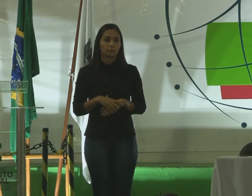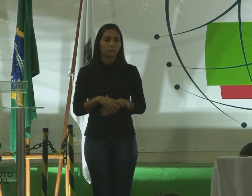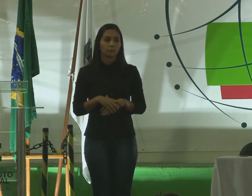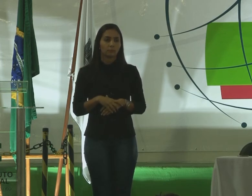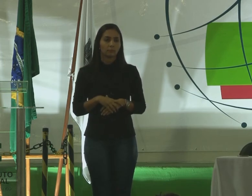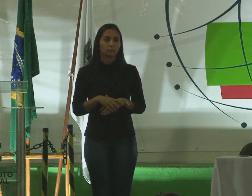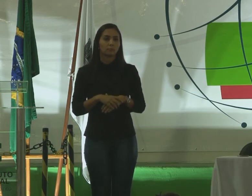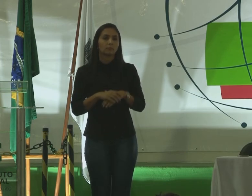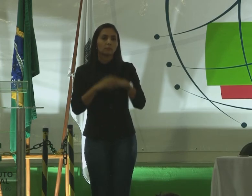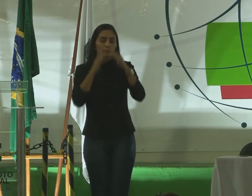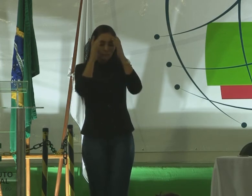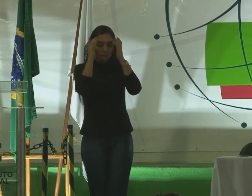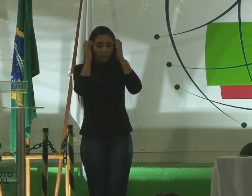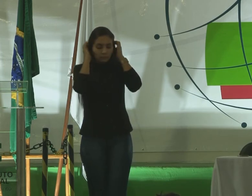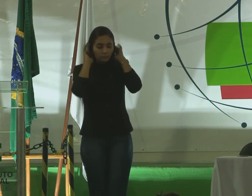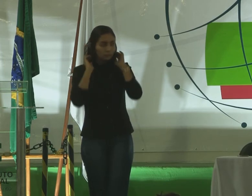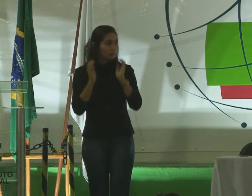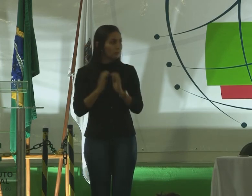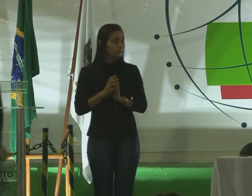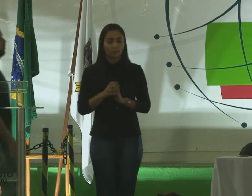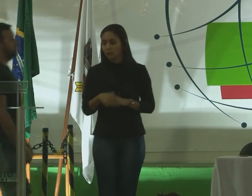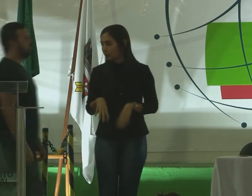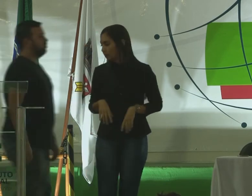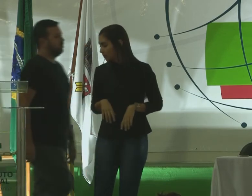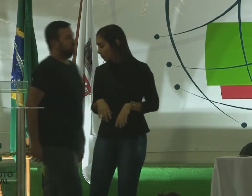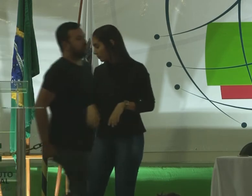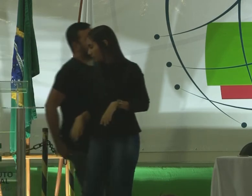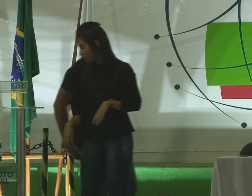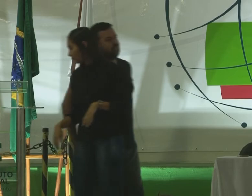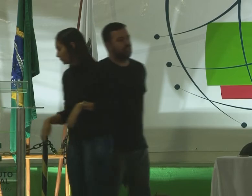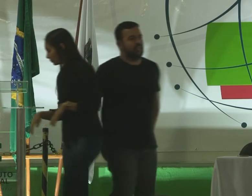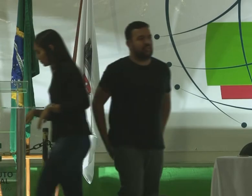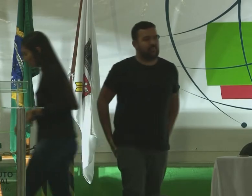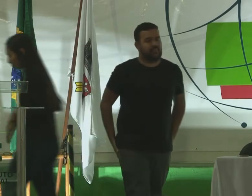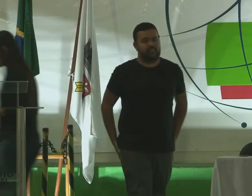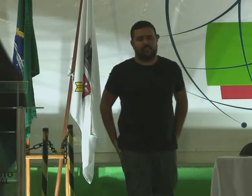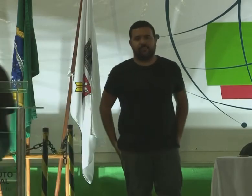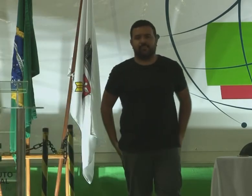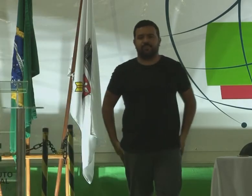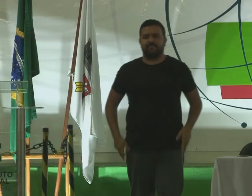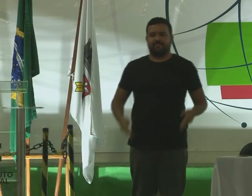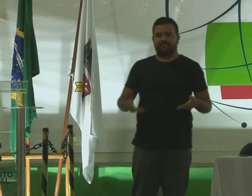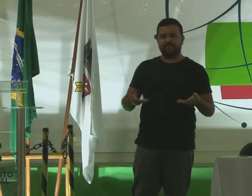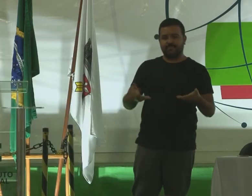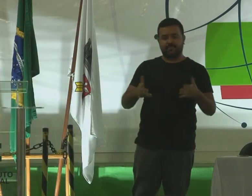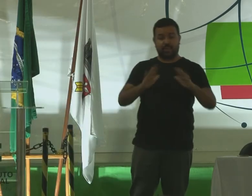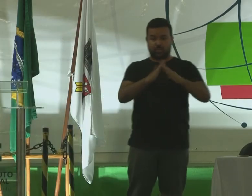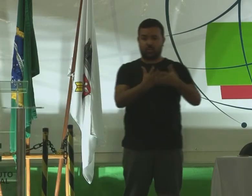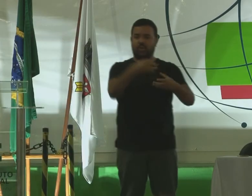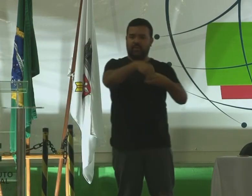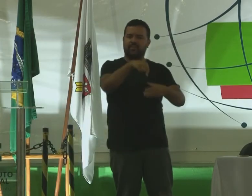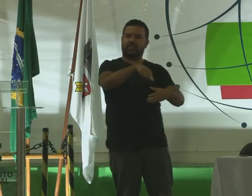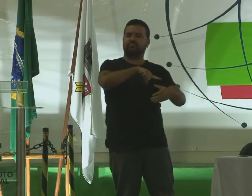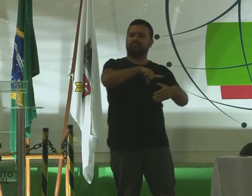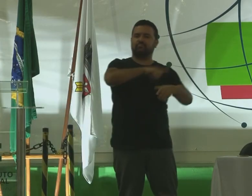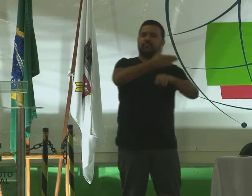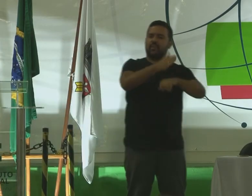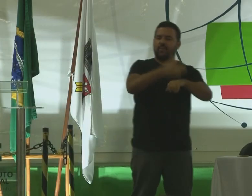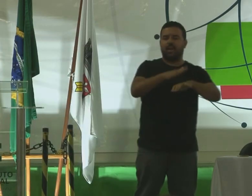cultural, porque as práticas que ali são desenvolvidas, em alguns momentos, em momentos necessários,